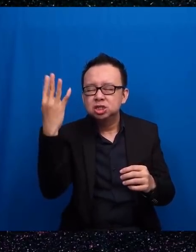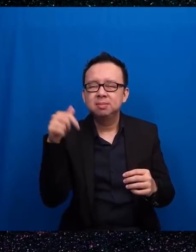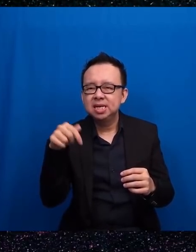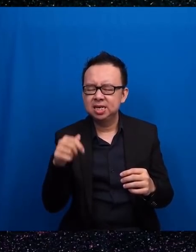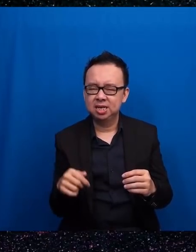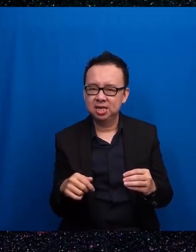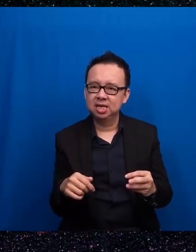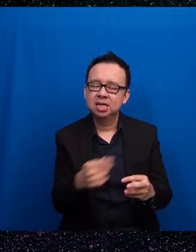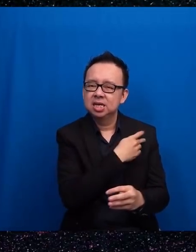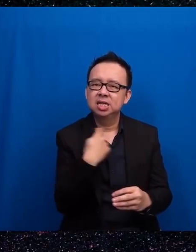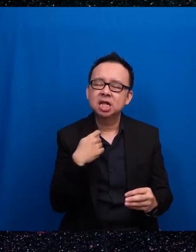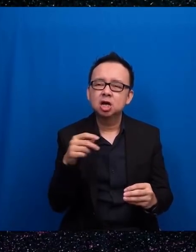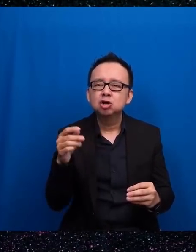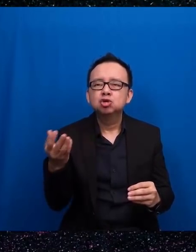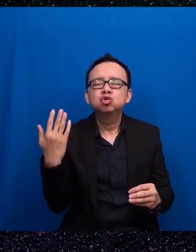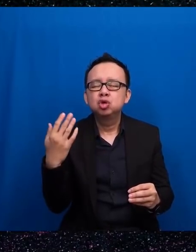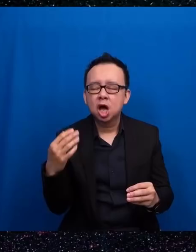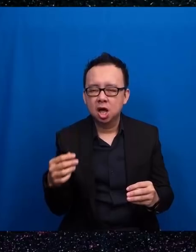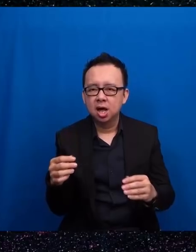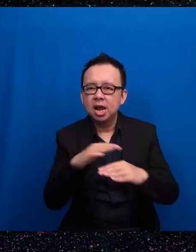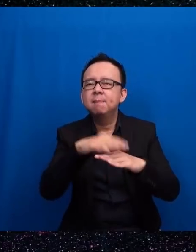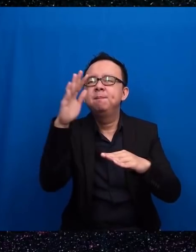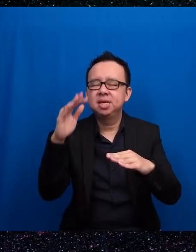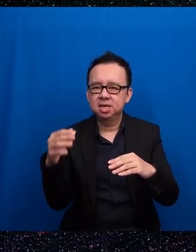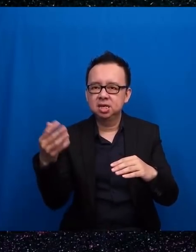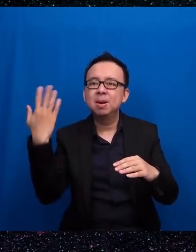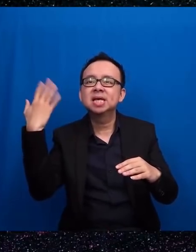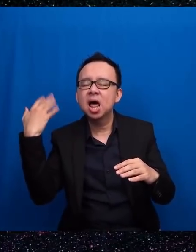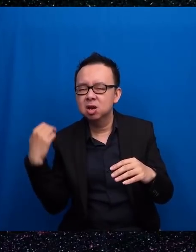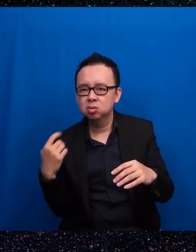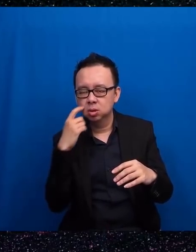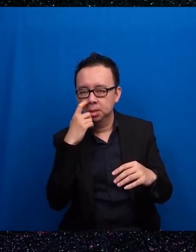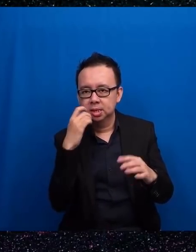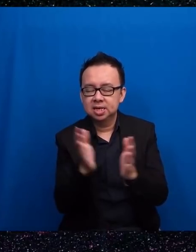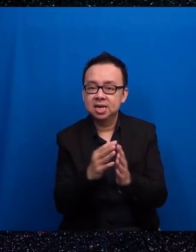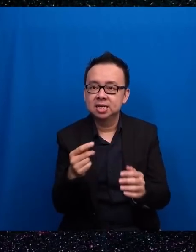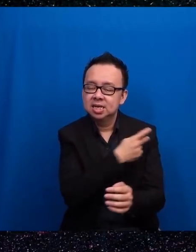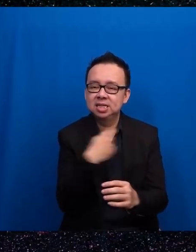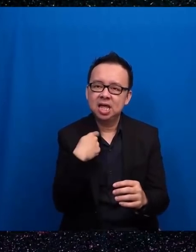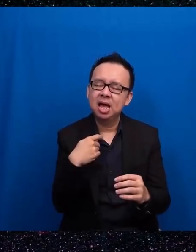karena kita sudah overdosis di masa lalu, kita anggap remeh sebagai sesuatu yang tidak berharga.